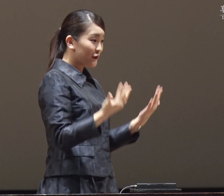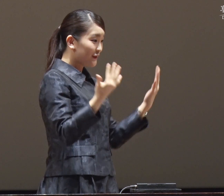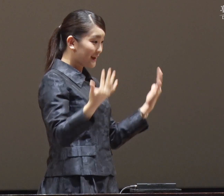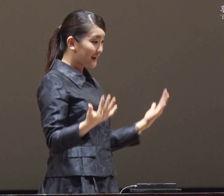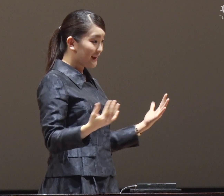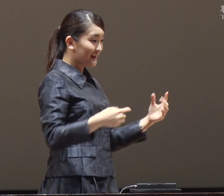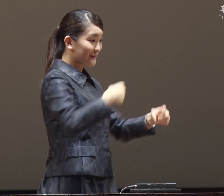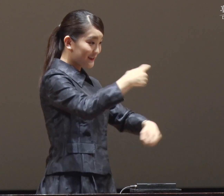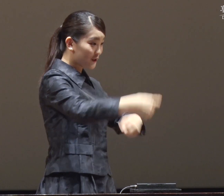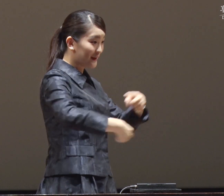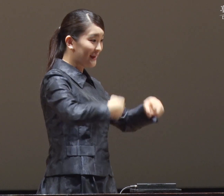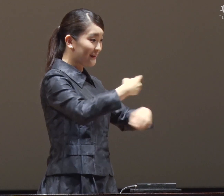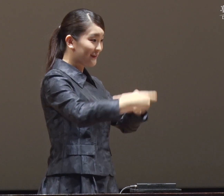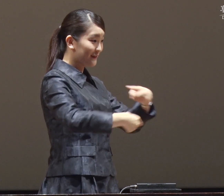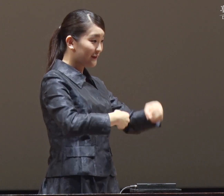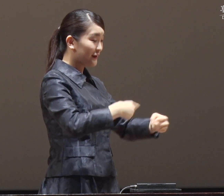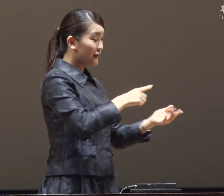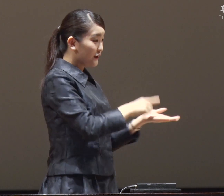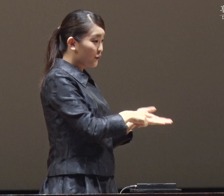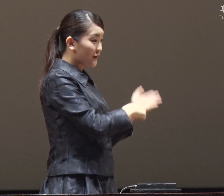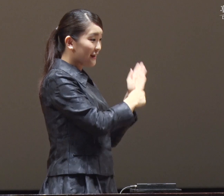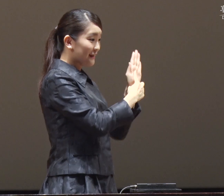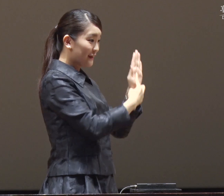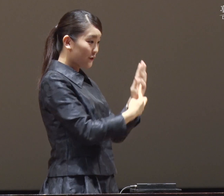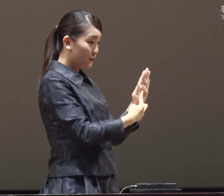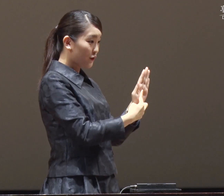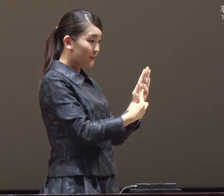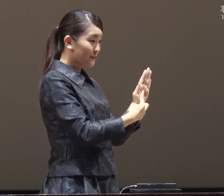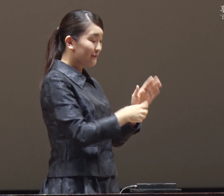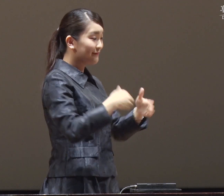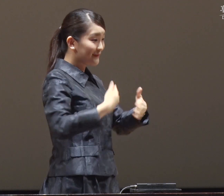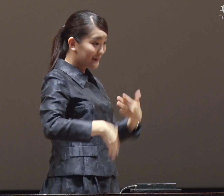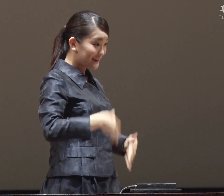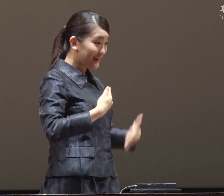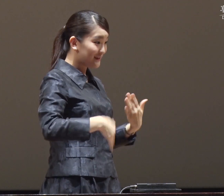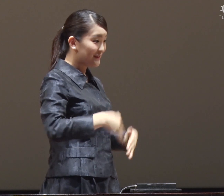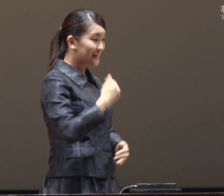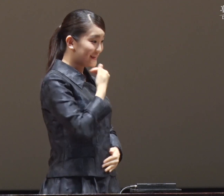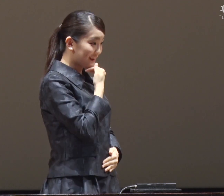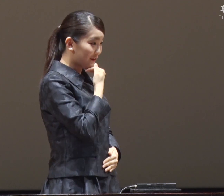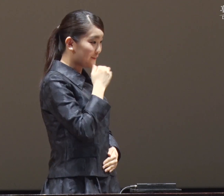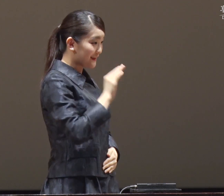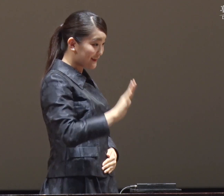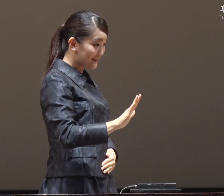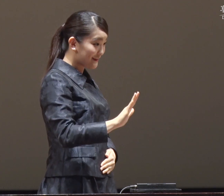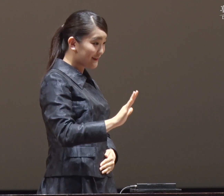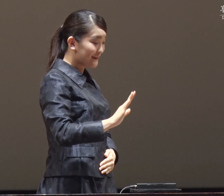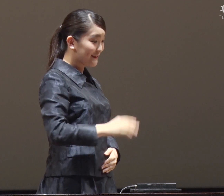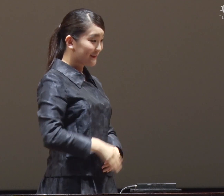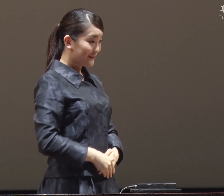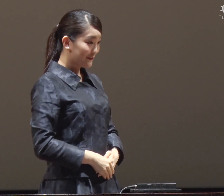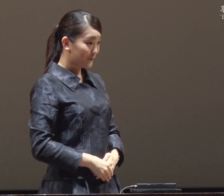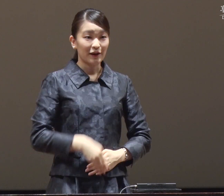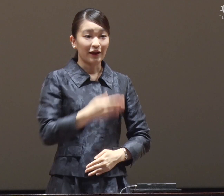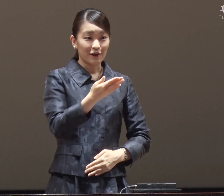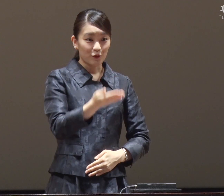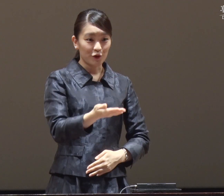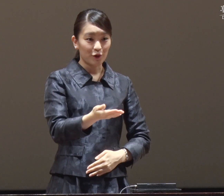豊かな手話れ表現なさるの楽しみにしておりますこの